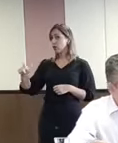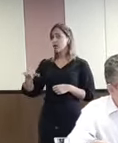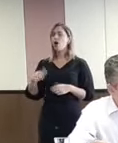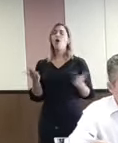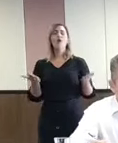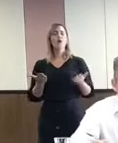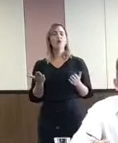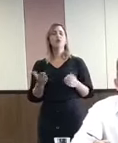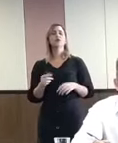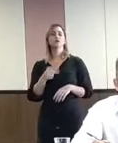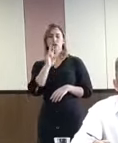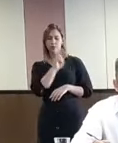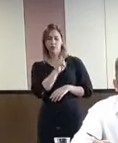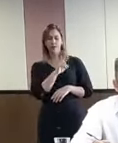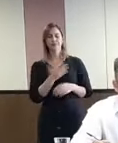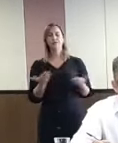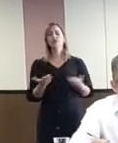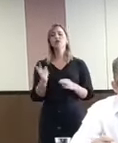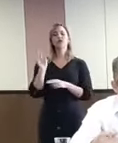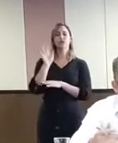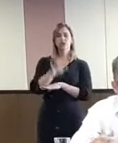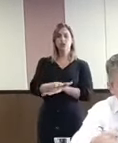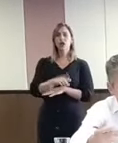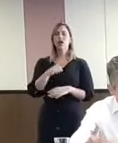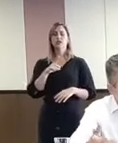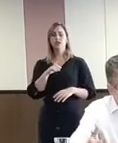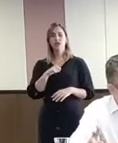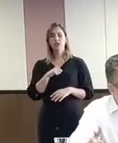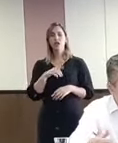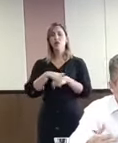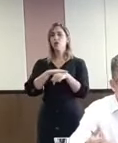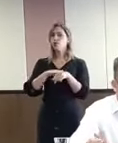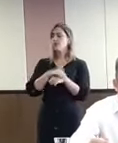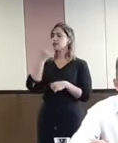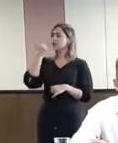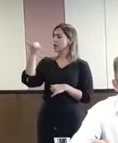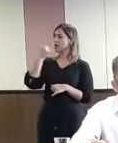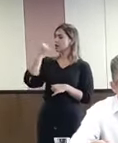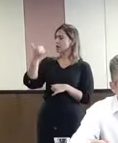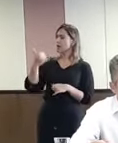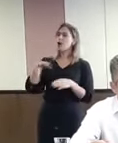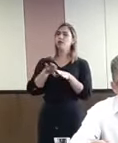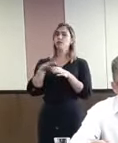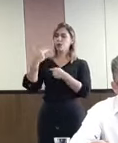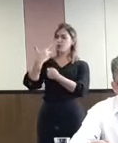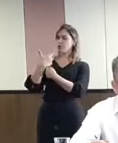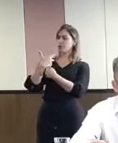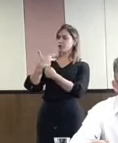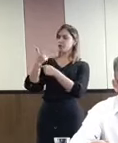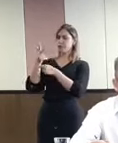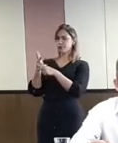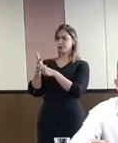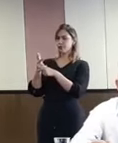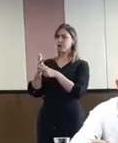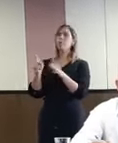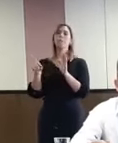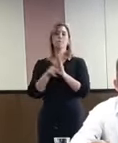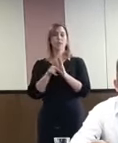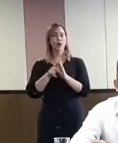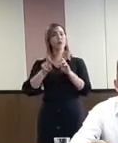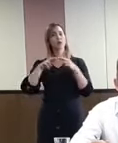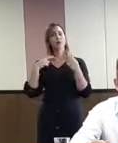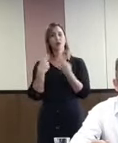algumas conversas. Eu vou conversar, ligar para alguns prefeitos. Já estamos falando com alguns prefeitos. Hoje à tarde eu terei uma bateria de conversa. Estou